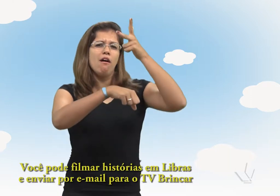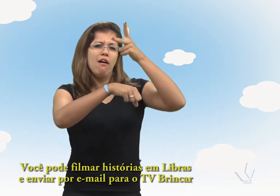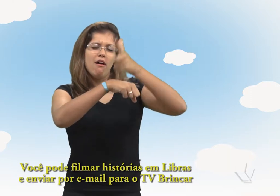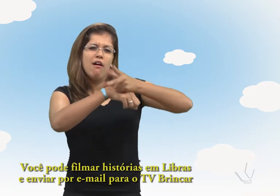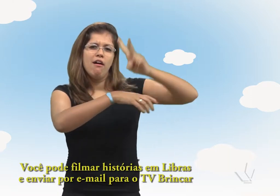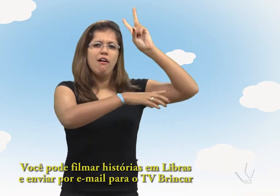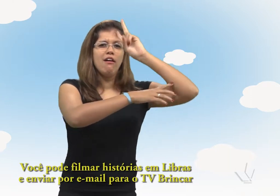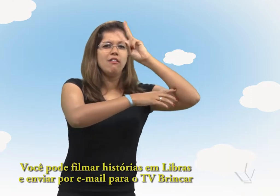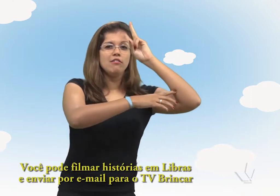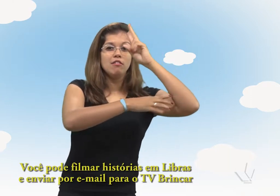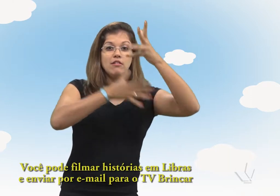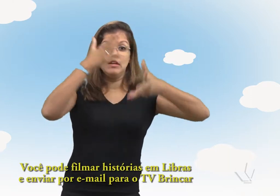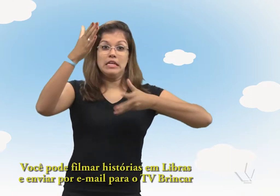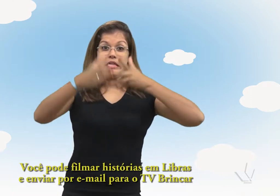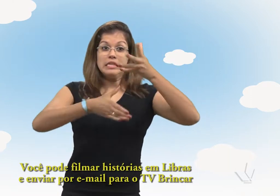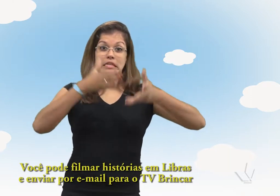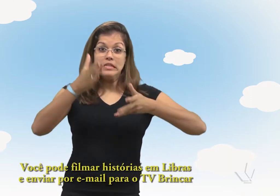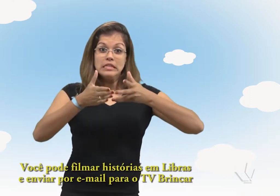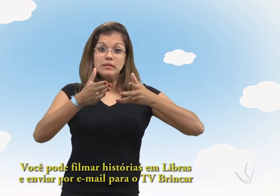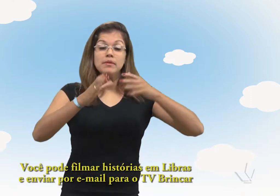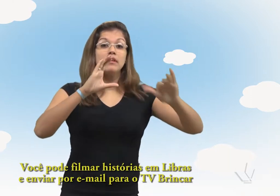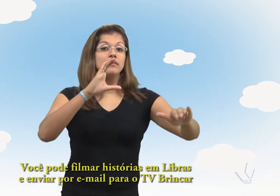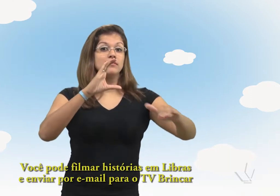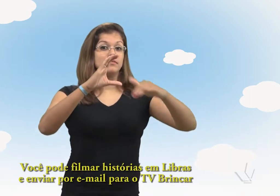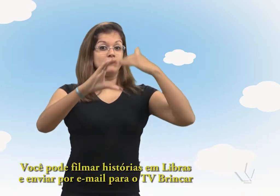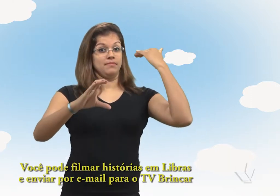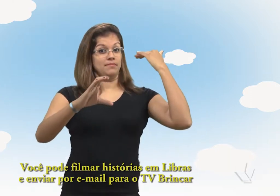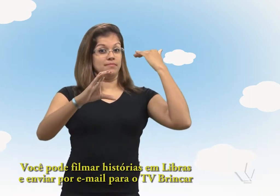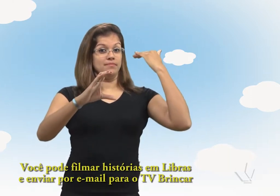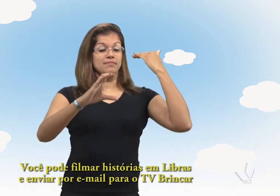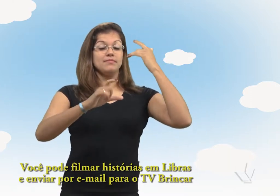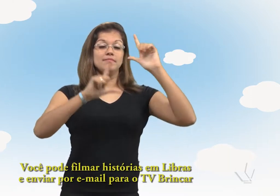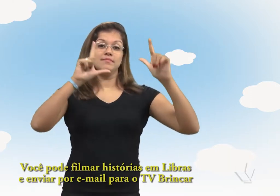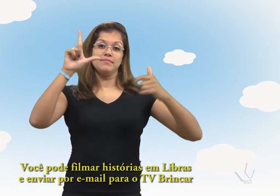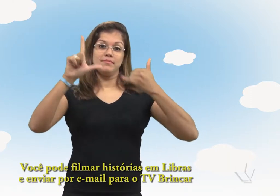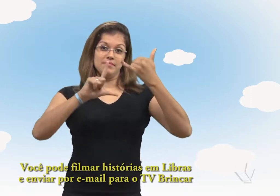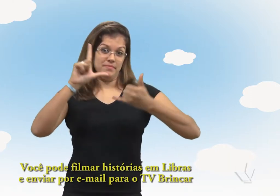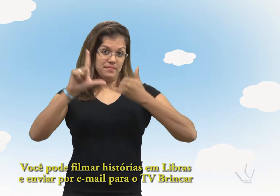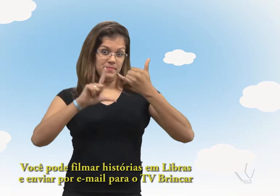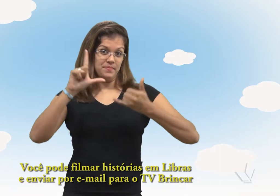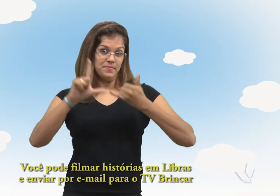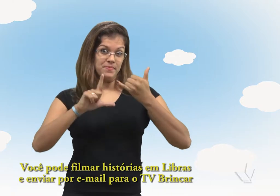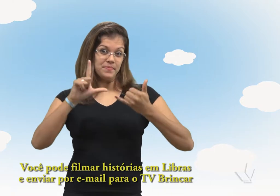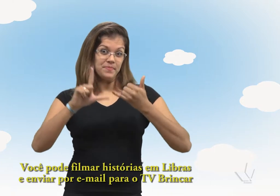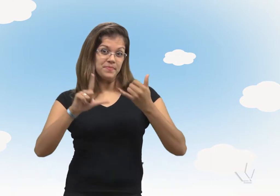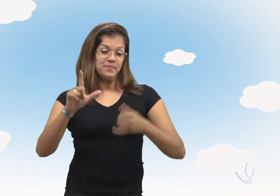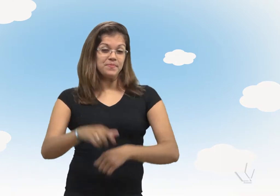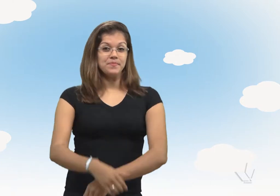Você pode filmar histórias em Libras e enviar por e-mail para o TV Brincar.